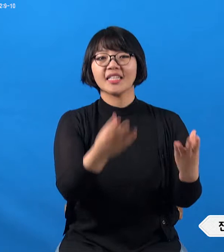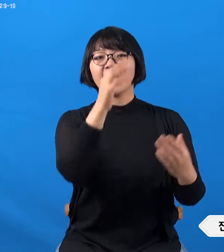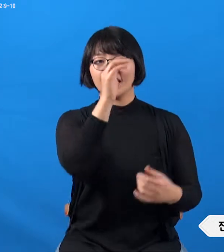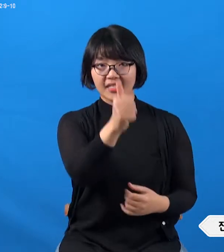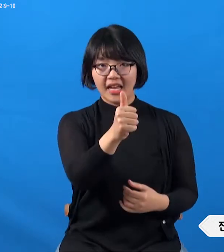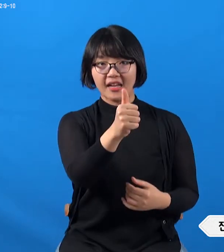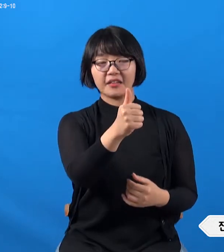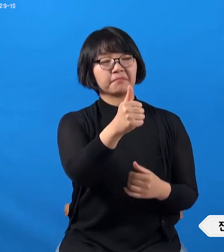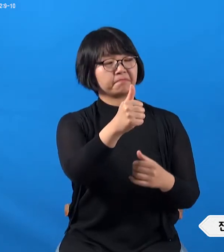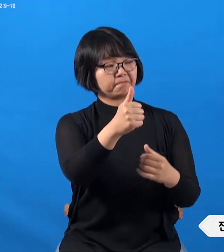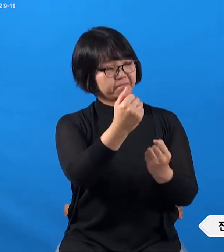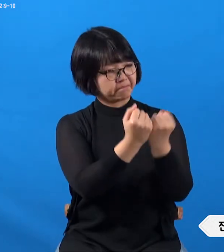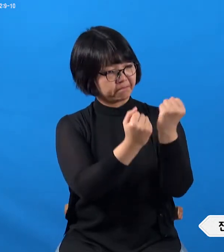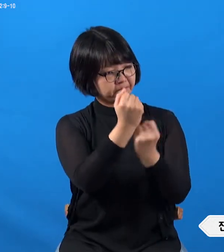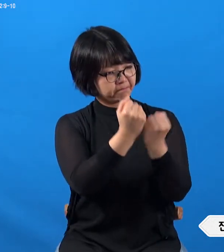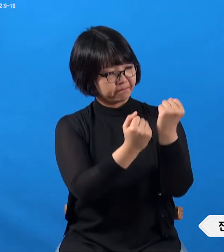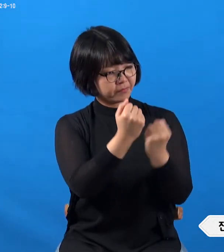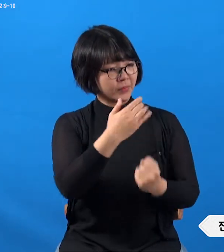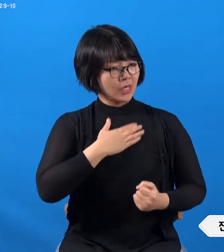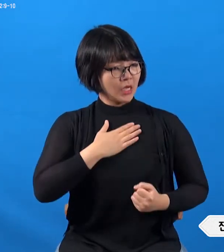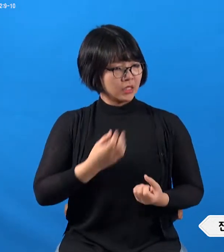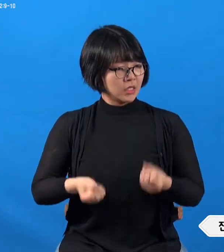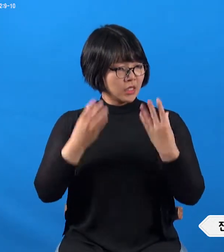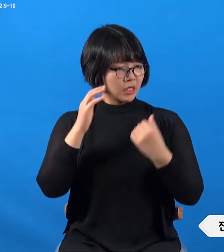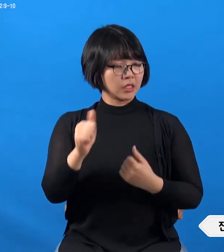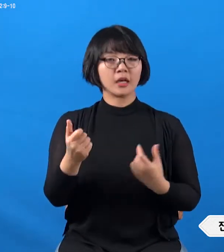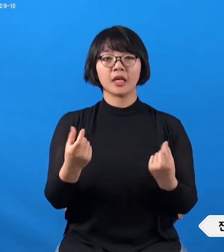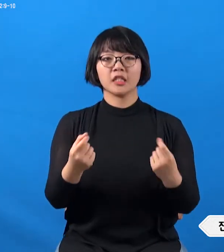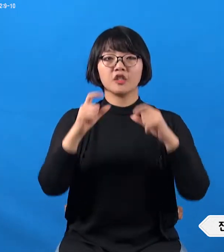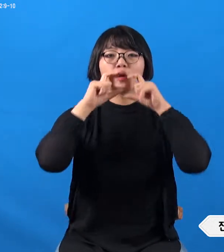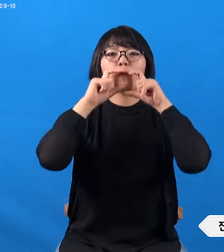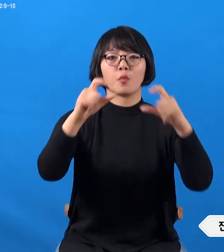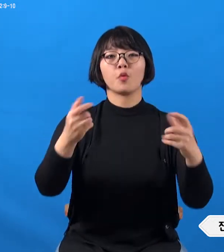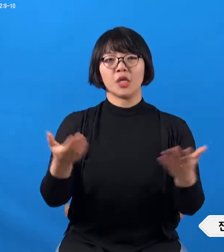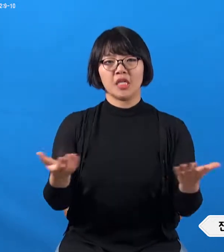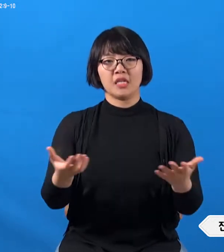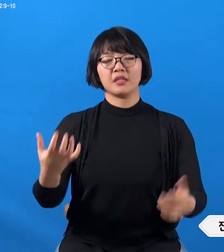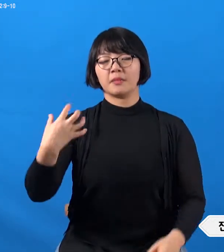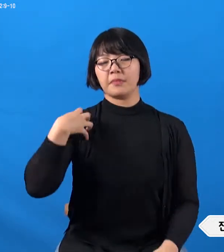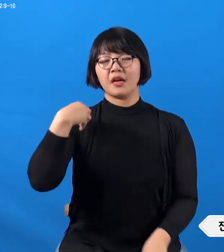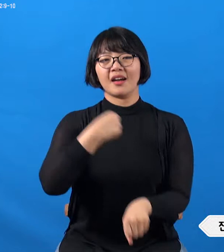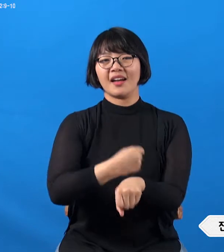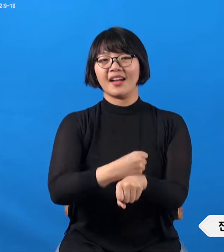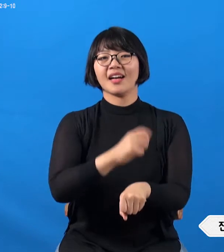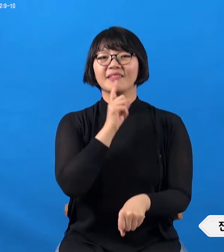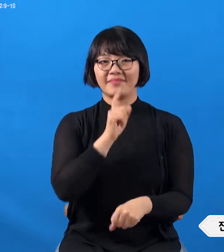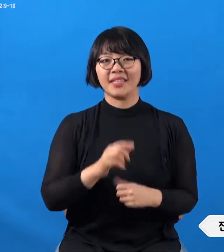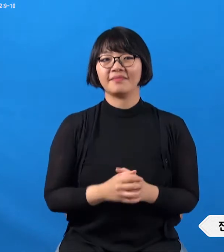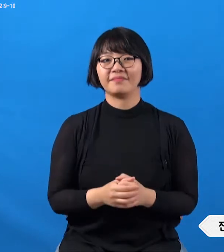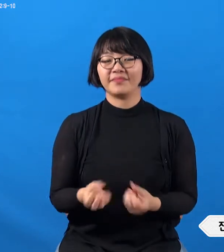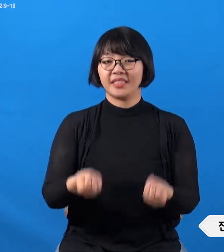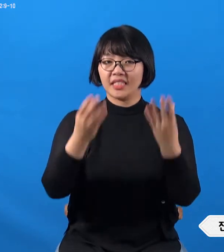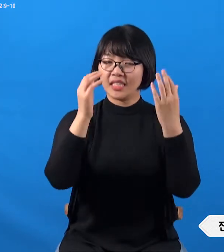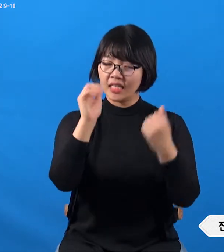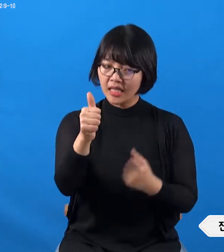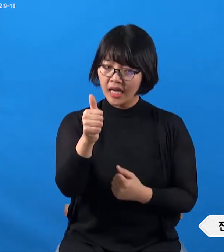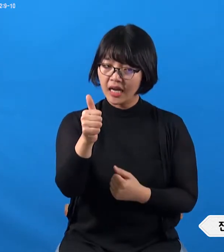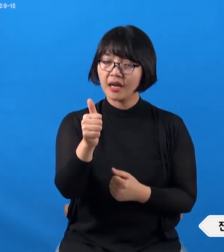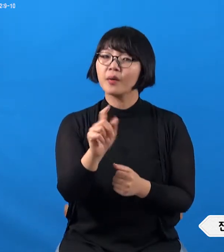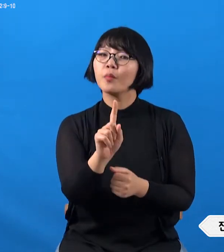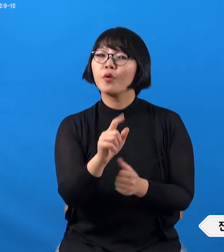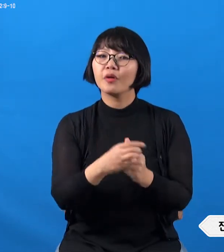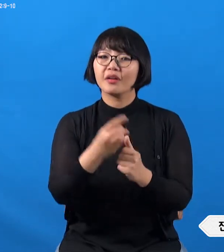말씀하시며 제사장의 선포의 역할을 말씀하고 계심을 봅니다. 이 제사장이라는